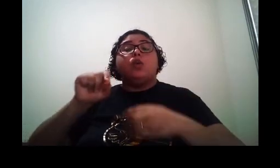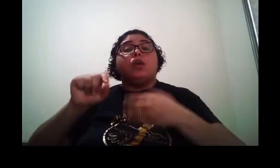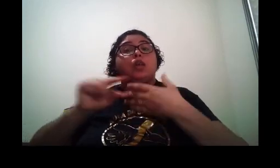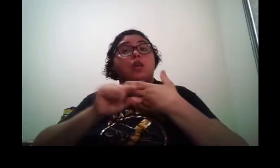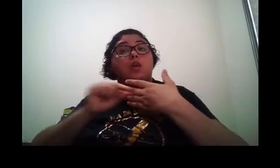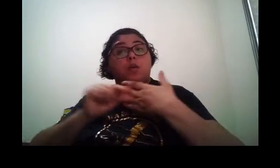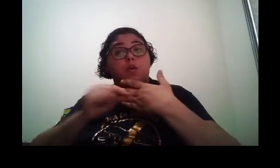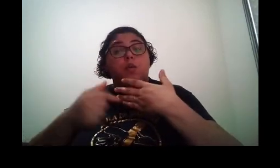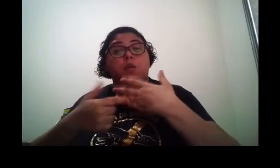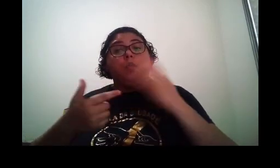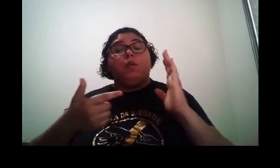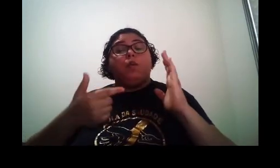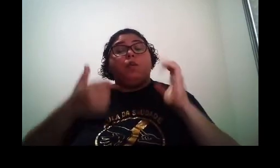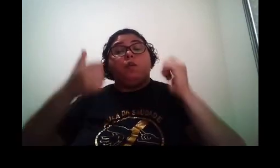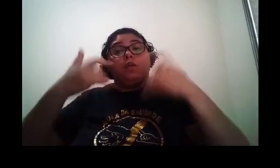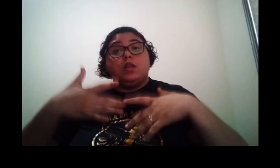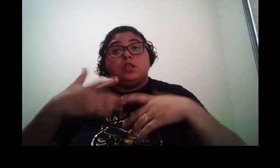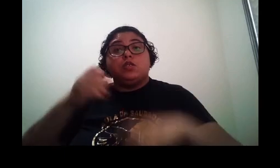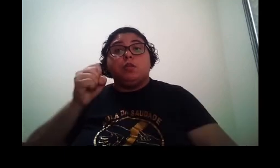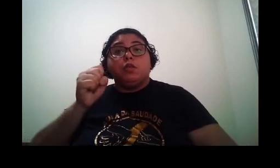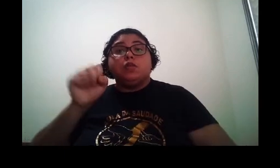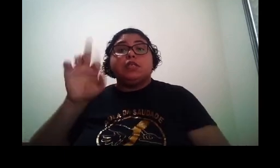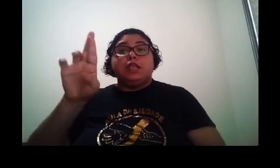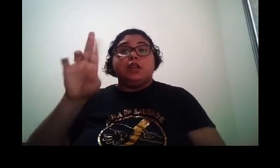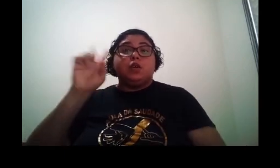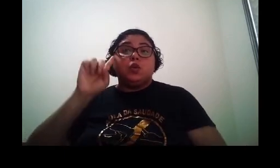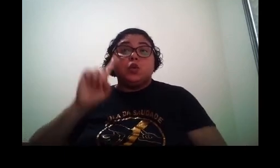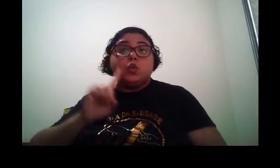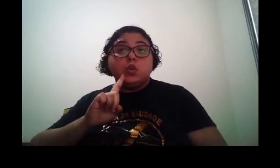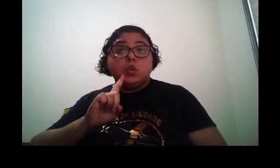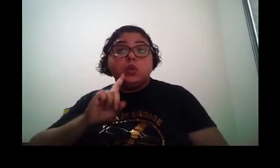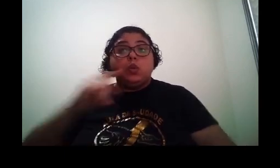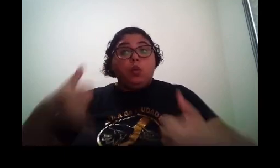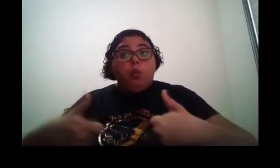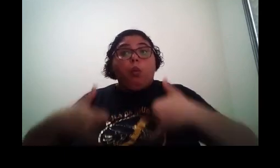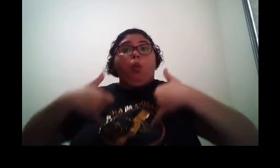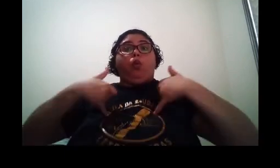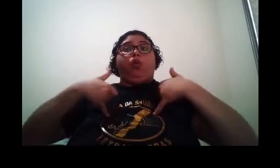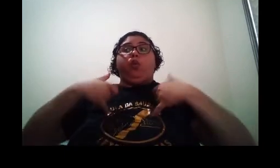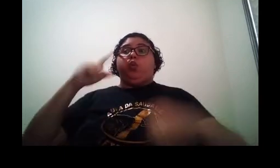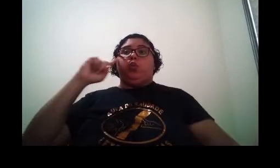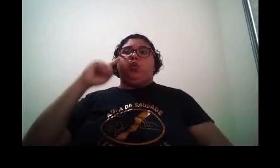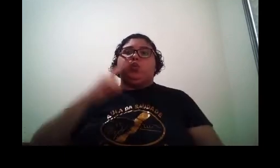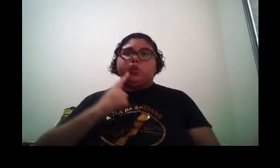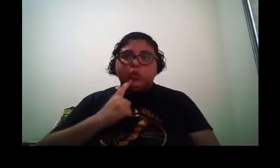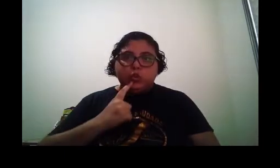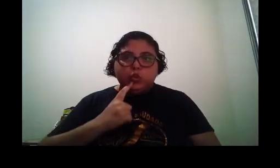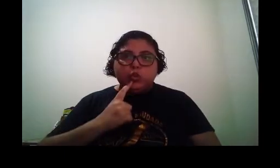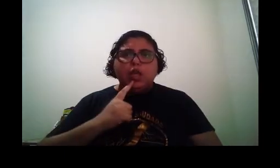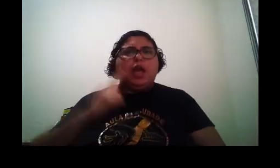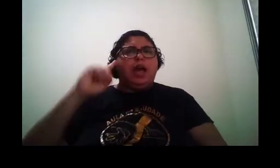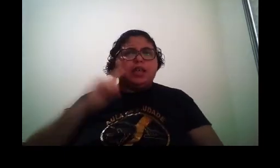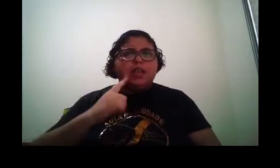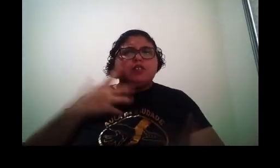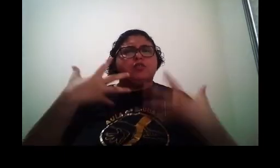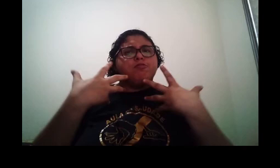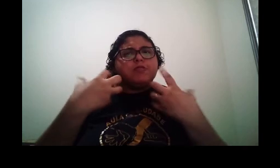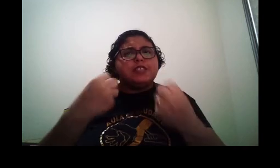né? Envolve a questão do ser, do orgulho surdo, né? Em que ele se aceita enquanto surdo, luta por